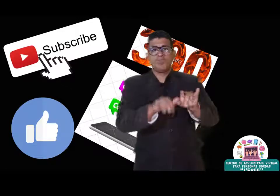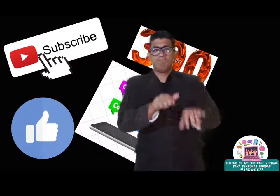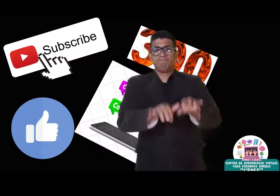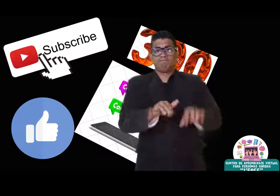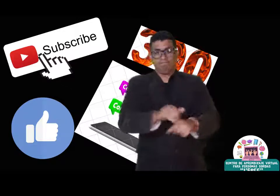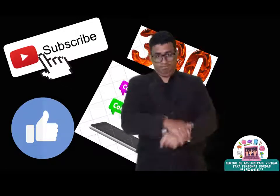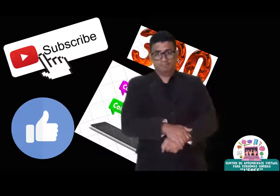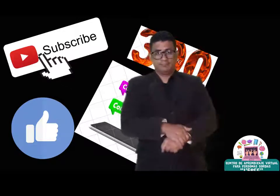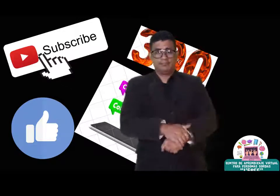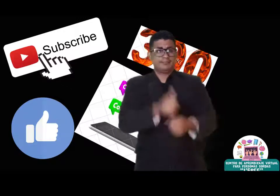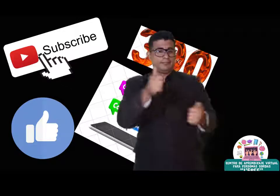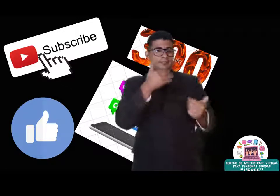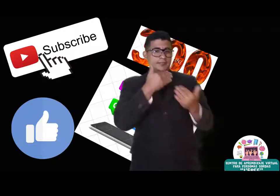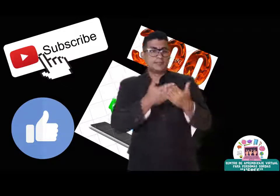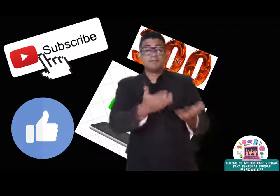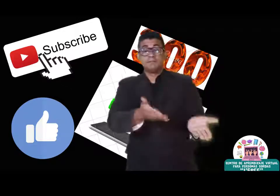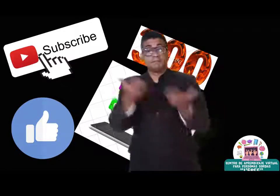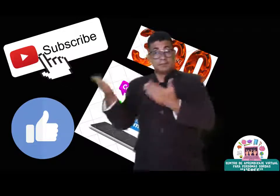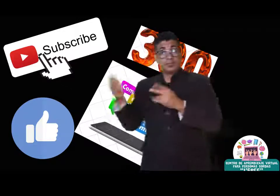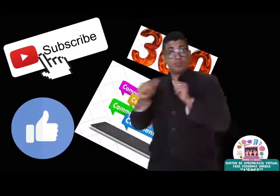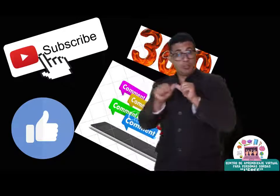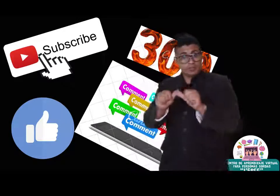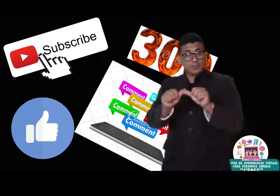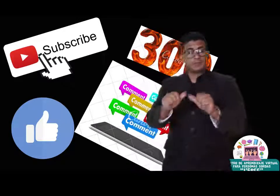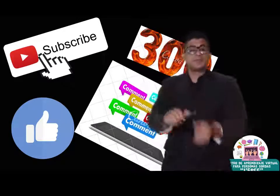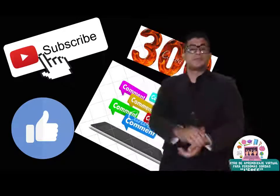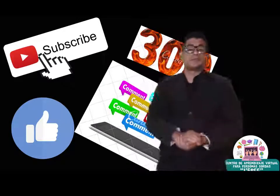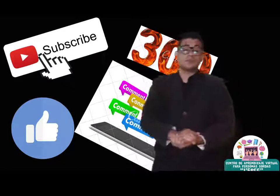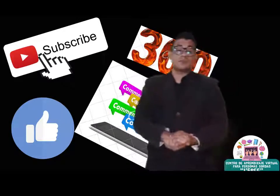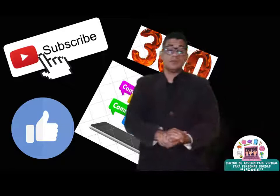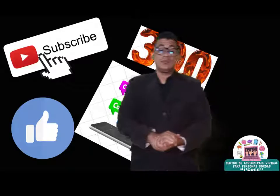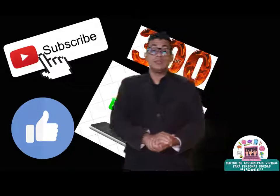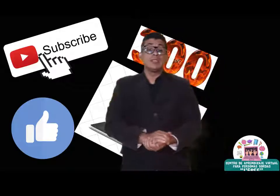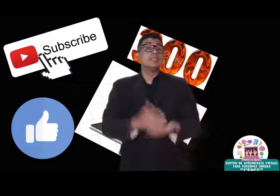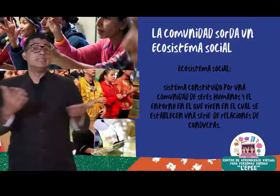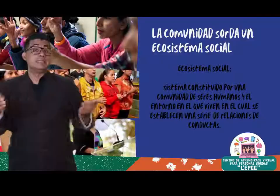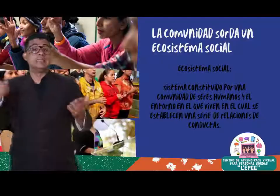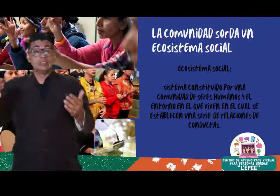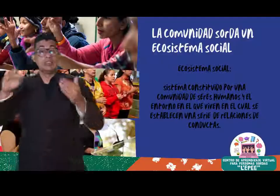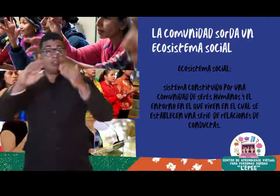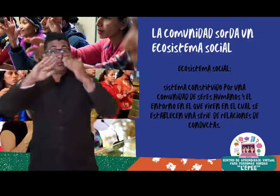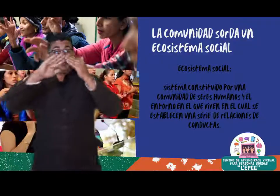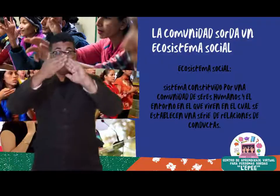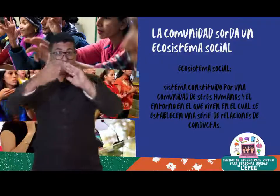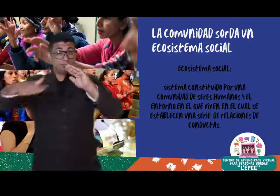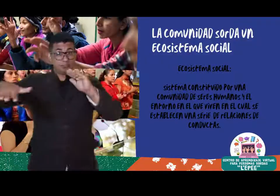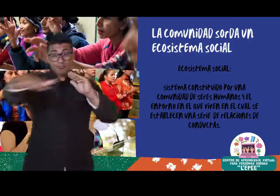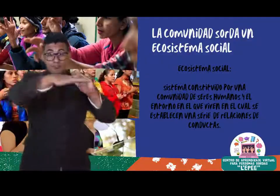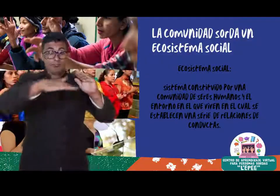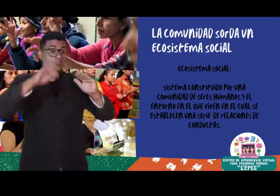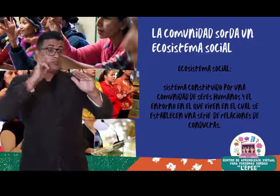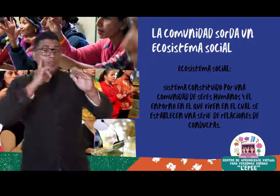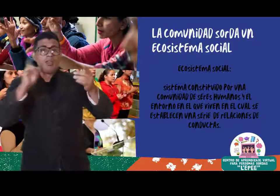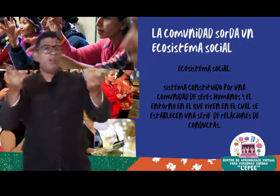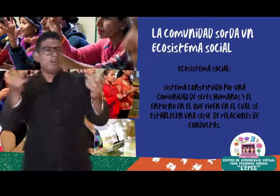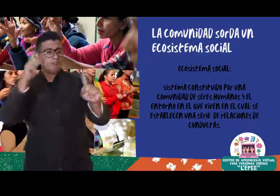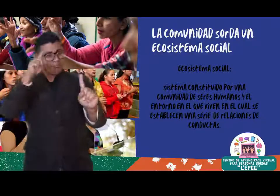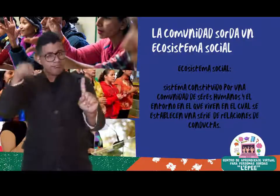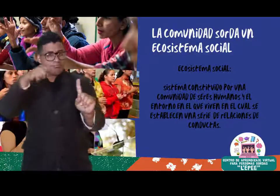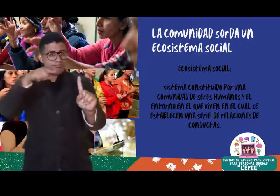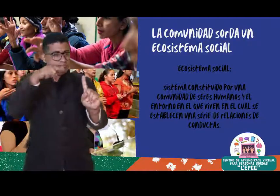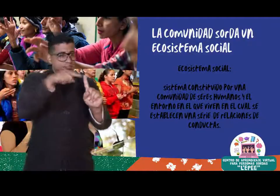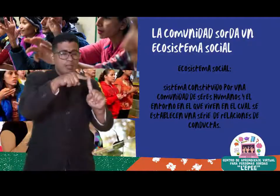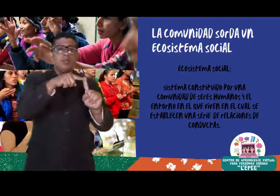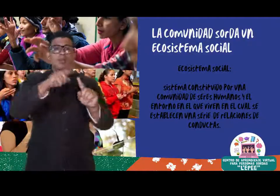o compartan algún comentario y eso también yo responderé y así continuaremos con la interacción. Ahora